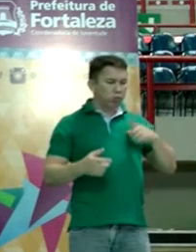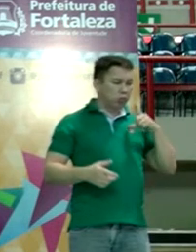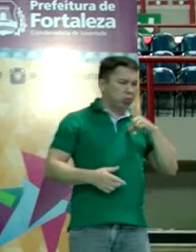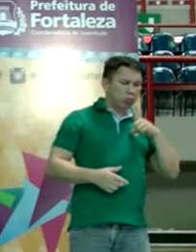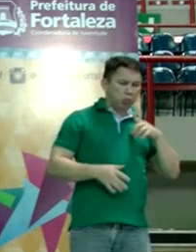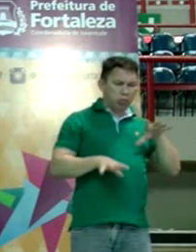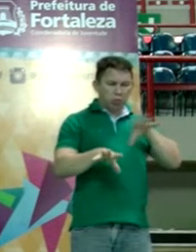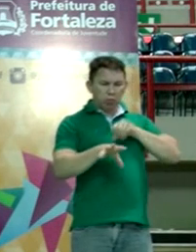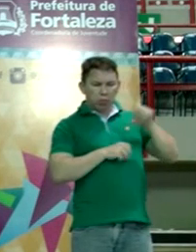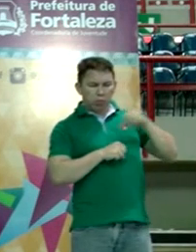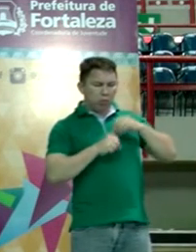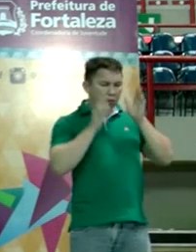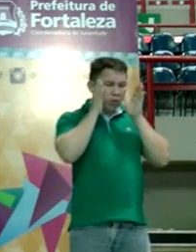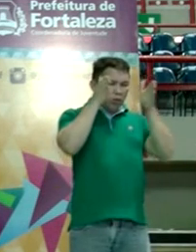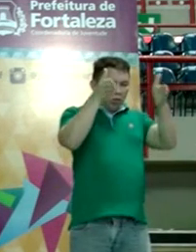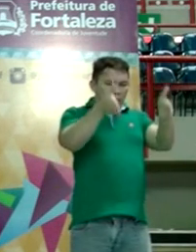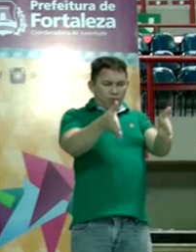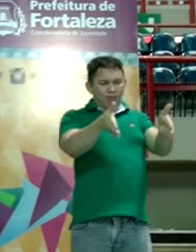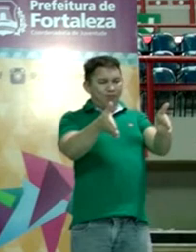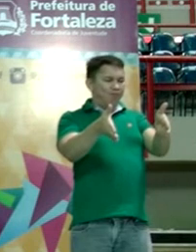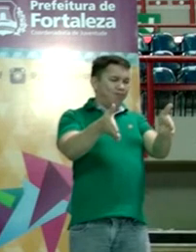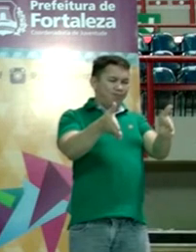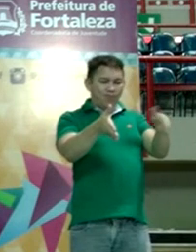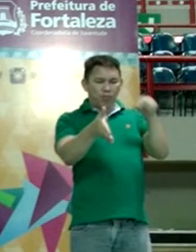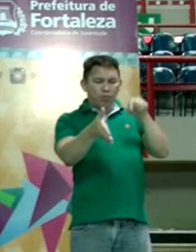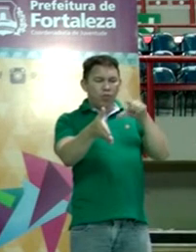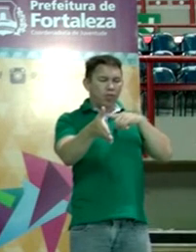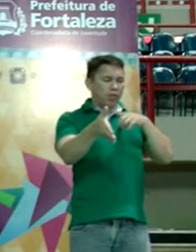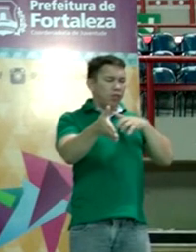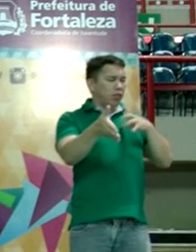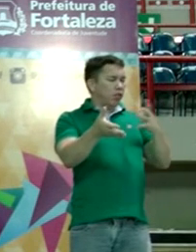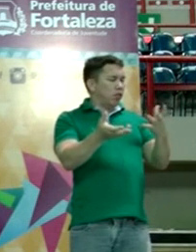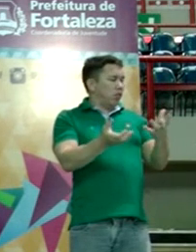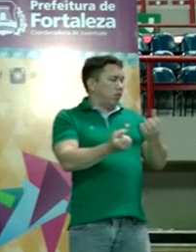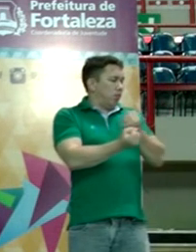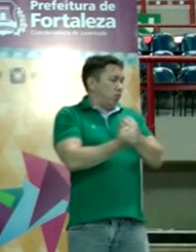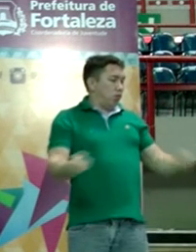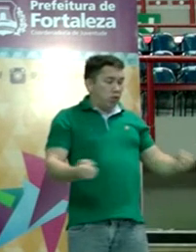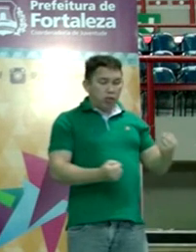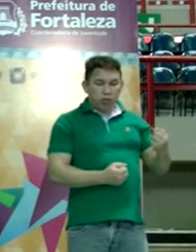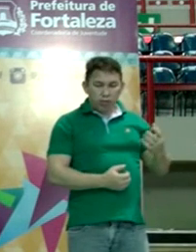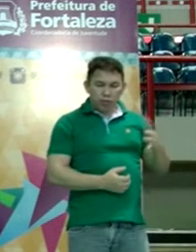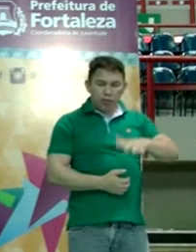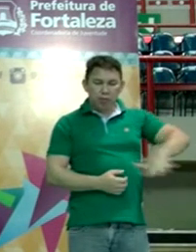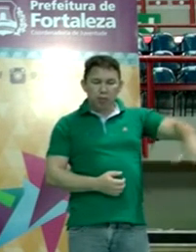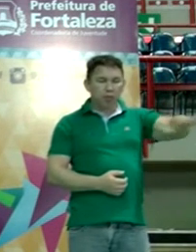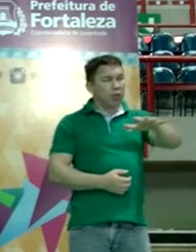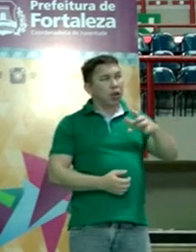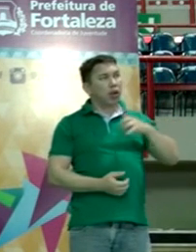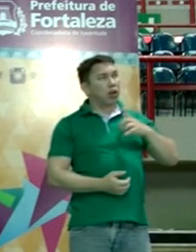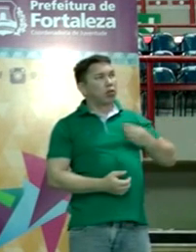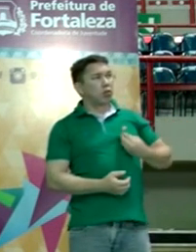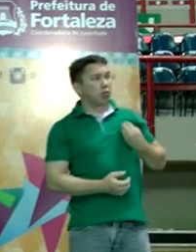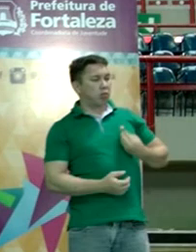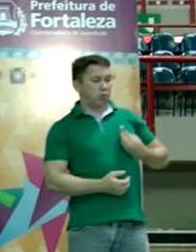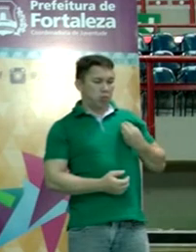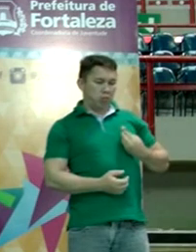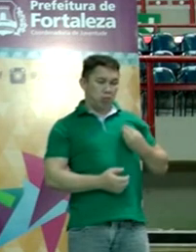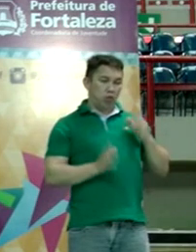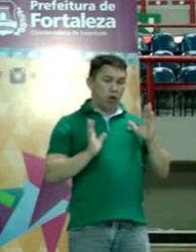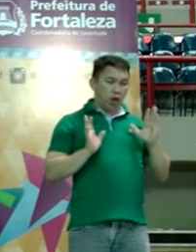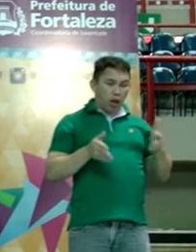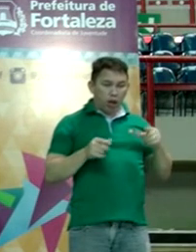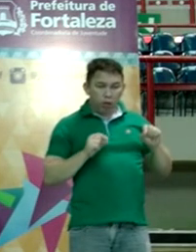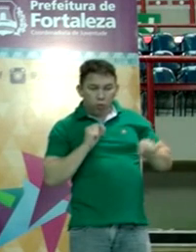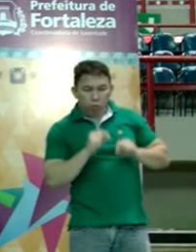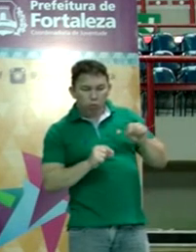permitem uma audição concentrada, sem se tornarem suportáveis para os ouvintes, estes, por sua vez, já não